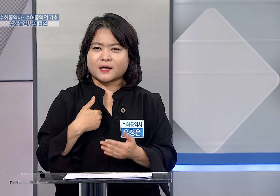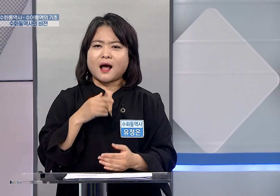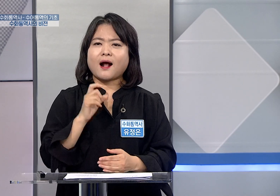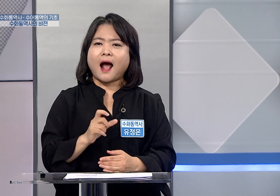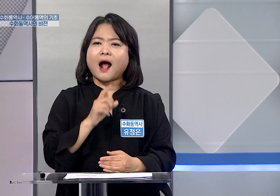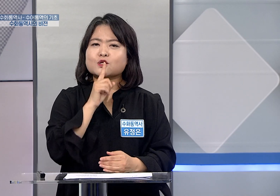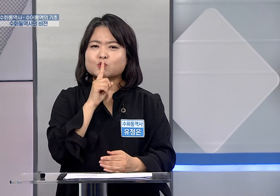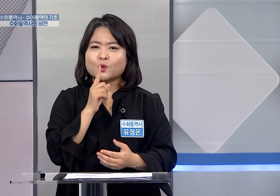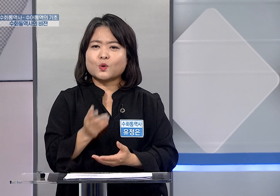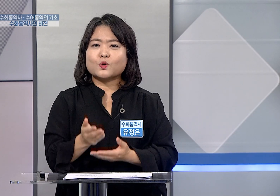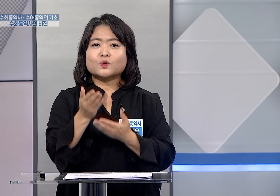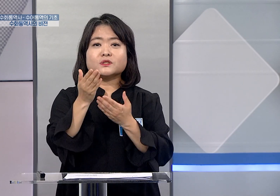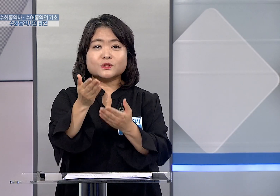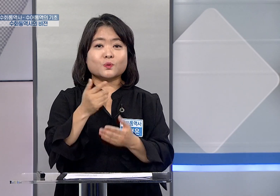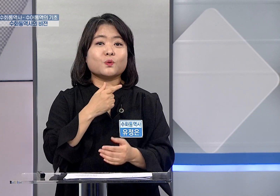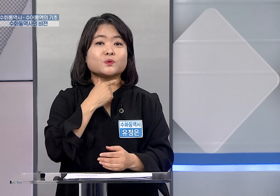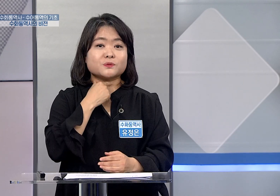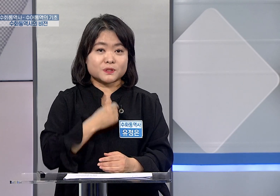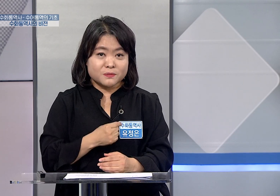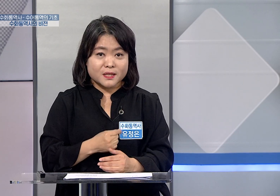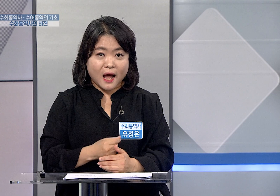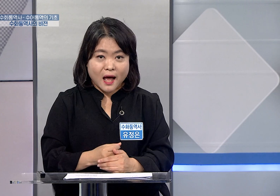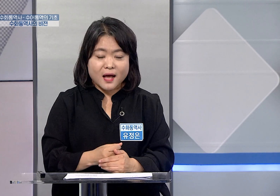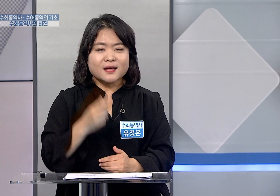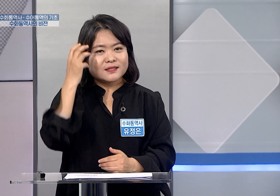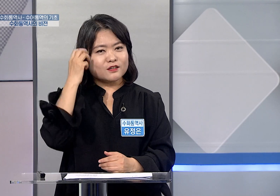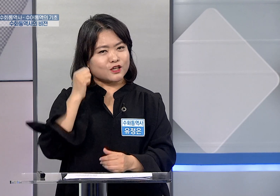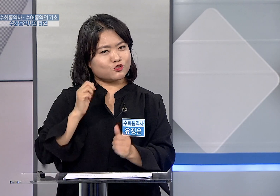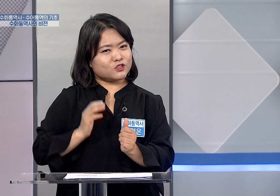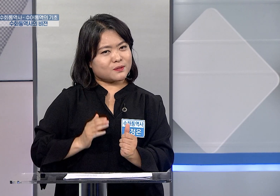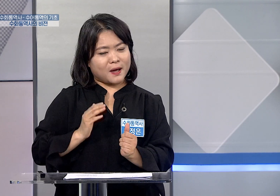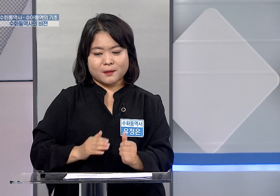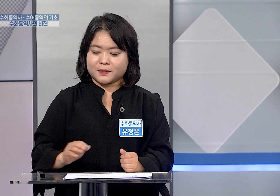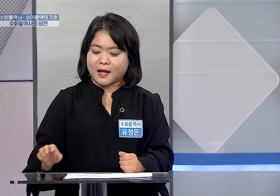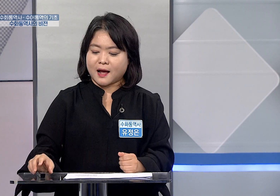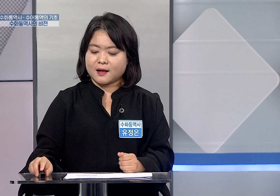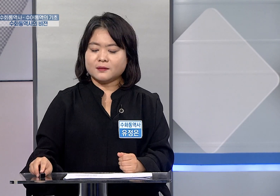제가 강조드리고 싶습니다. 기억해 주시기 바랍니다.